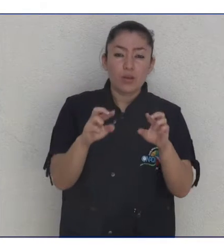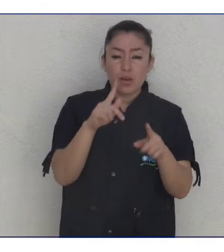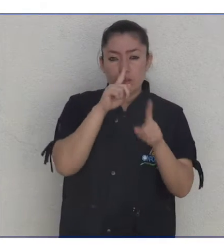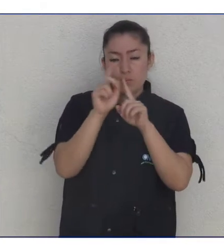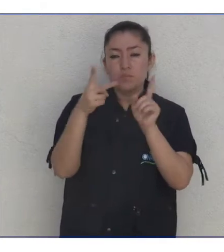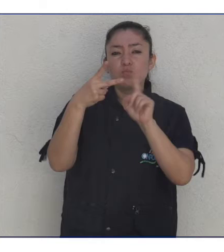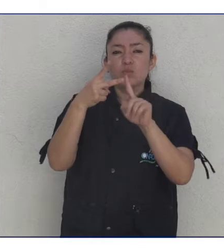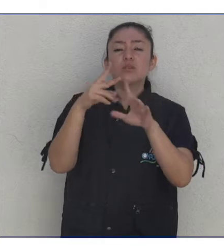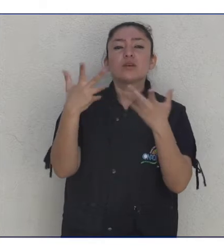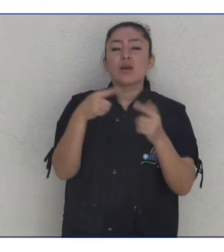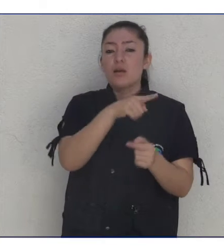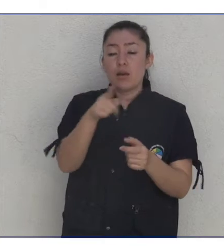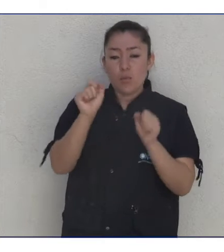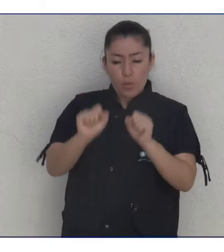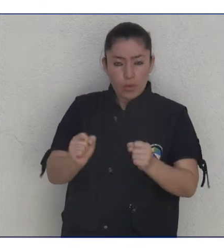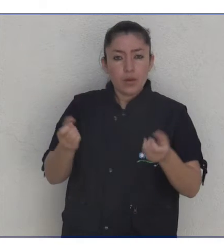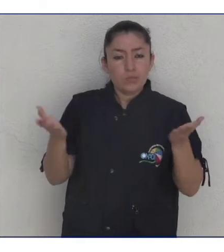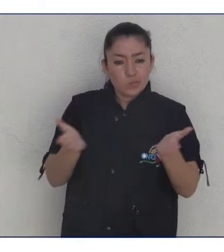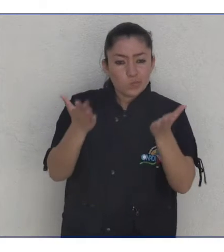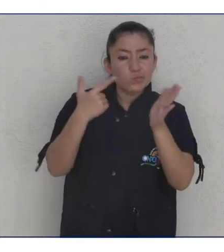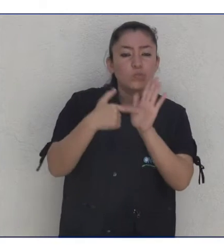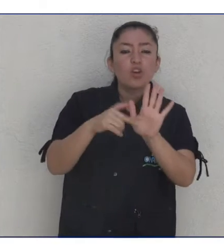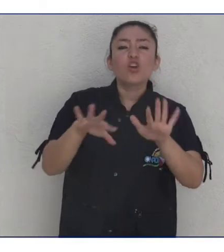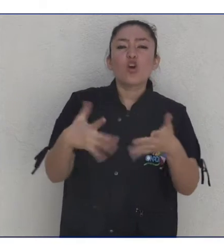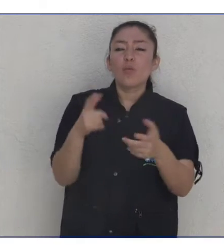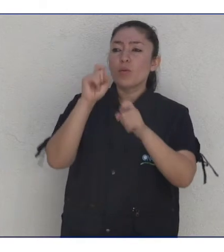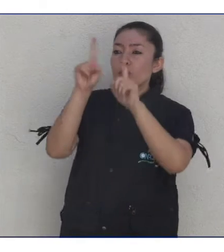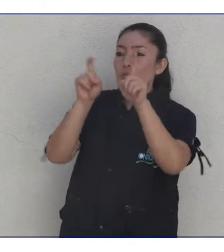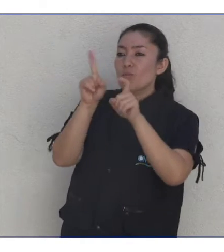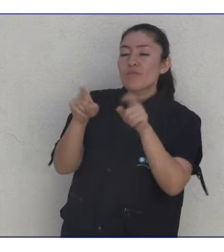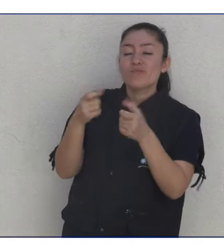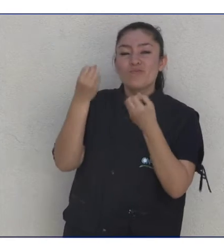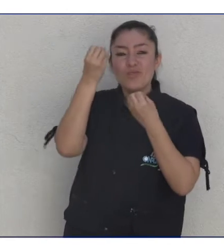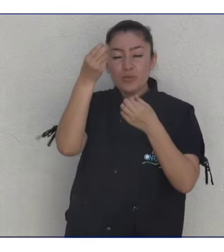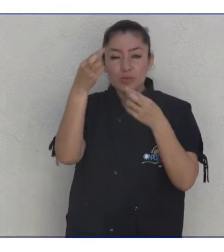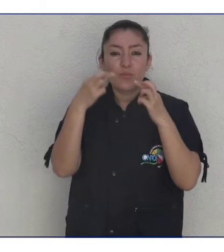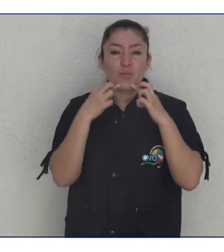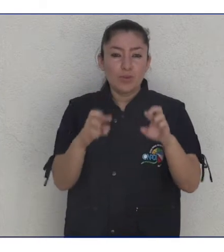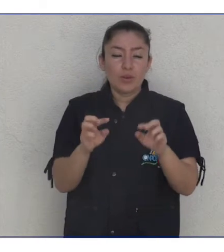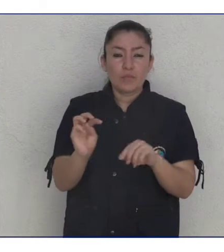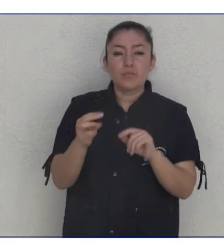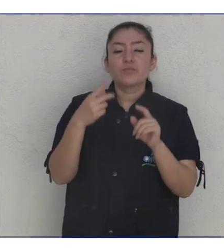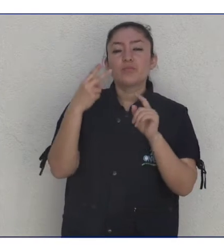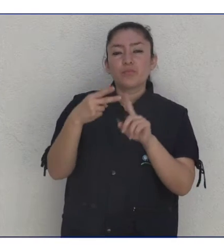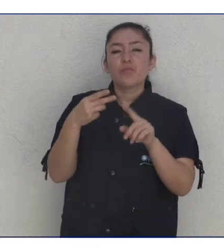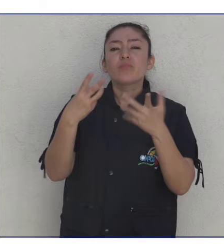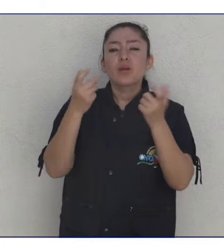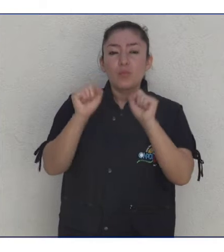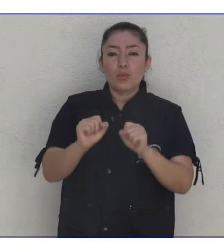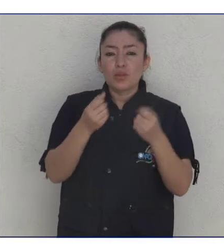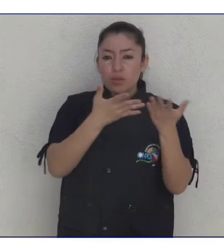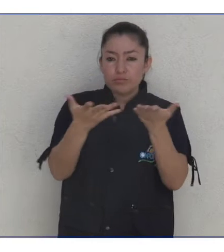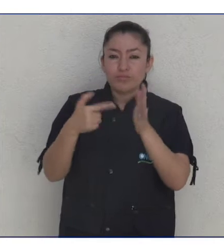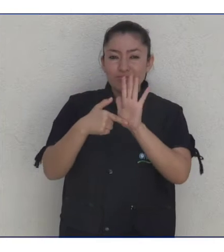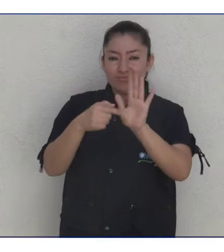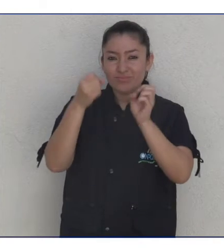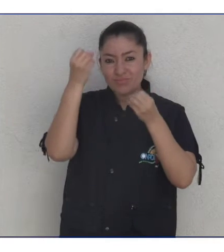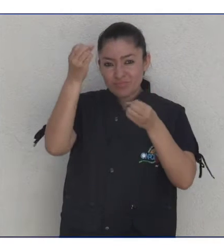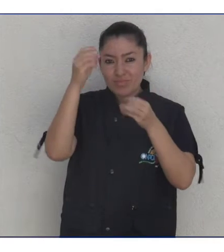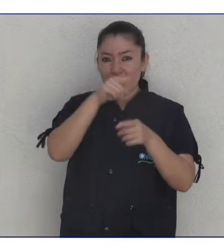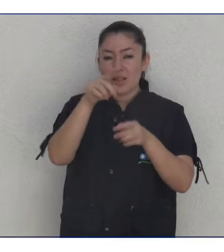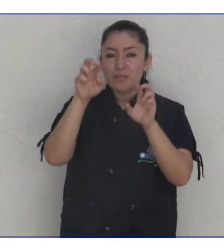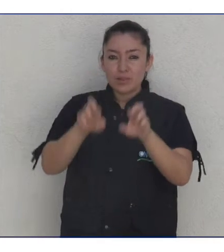2. Orientar a los interesados en la formulación de solicitudes de información pública. 2. Orientar a los interesados